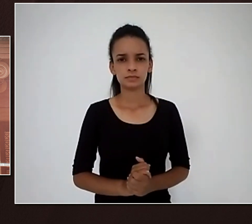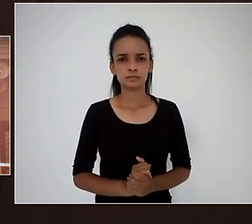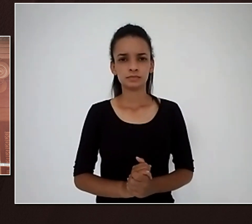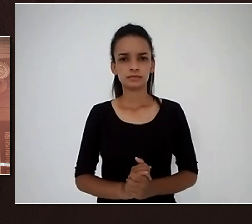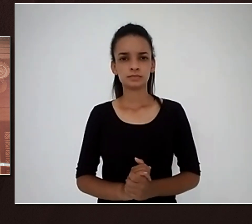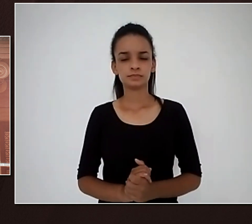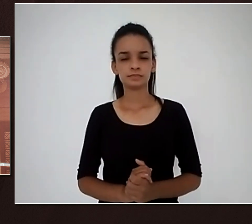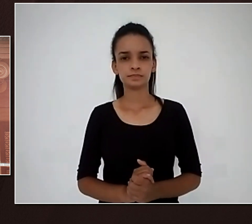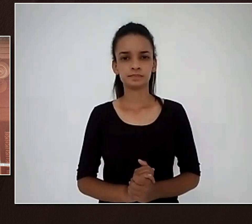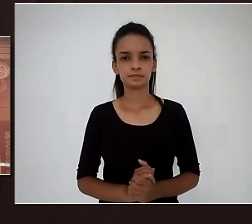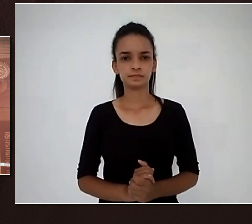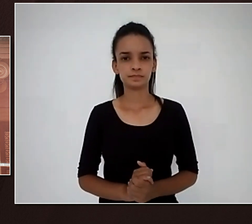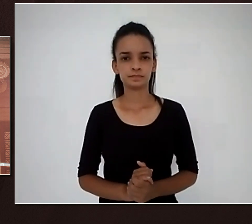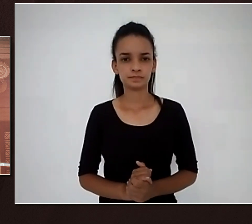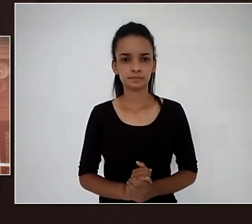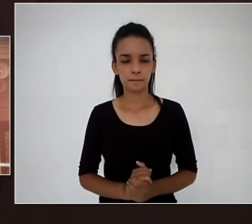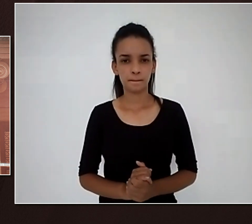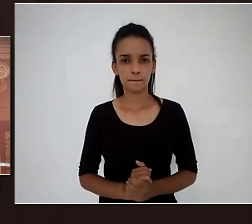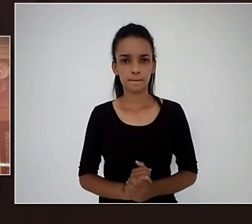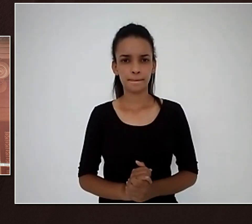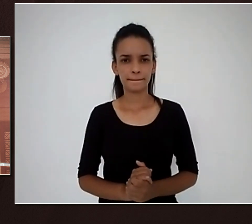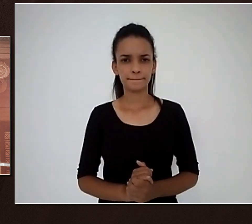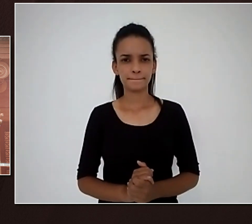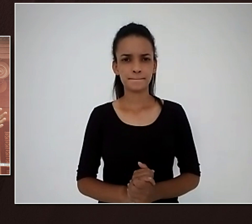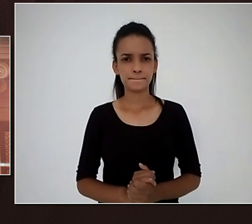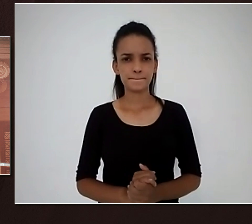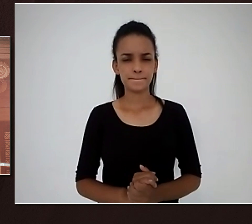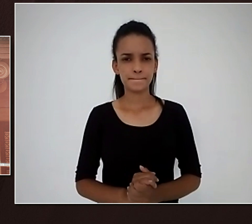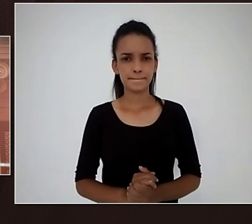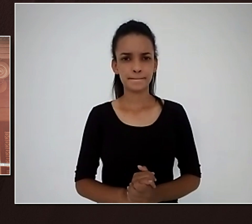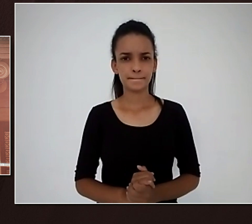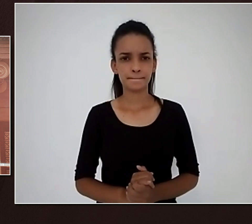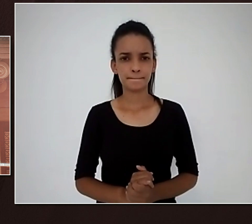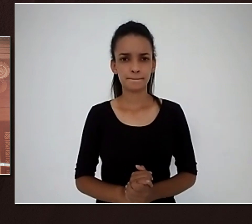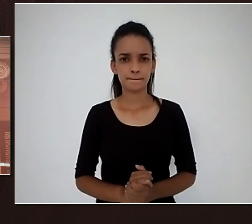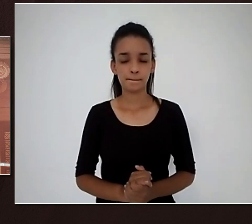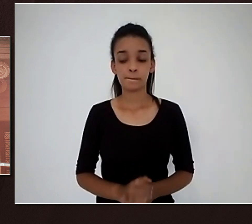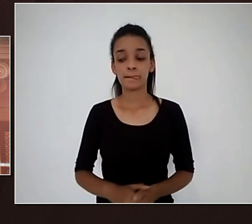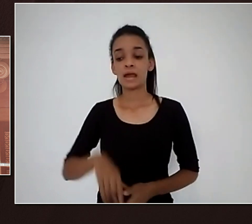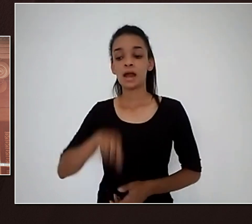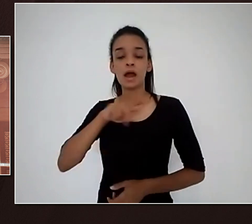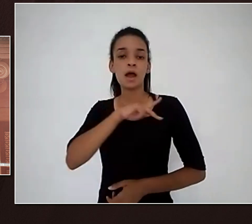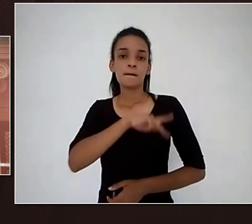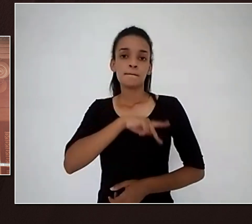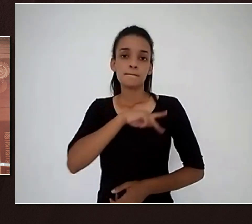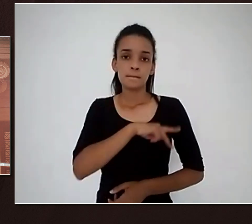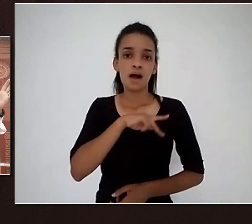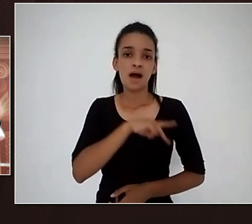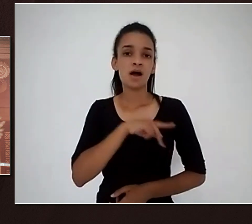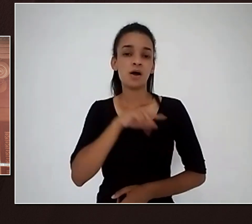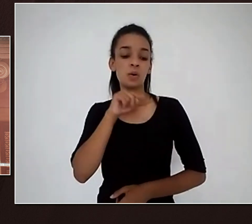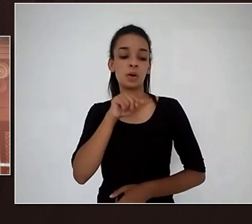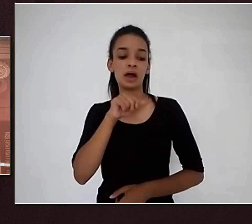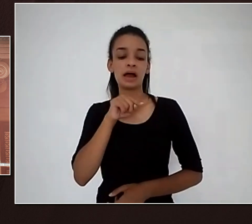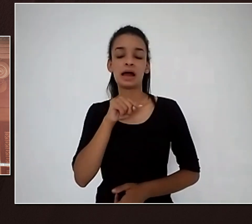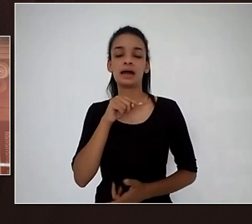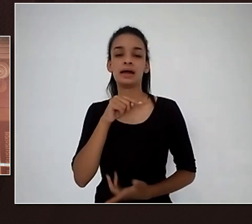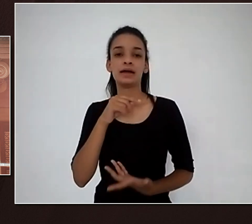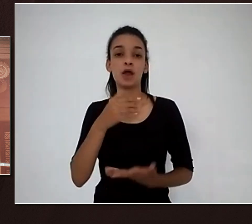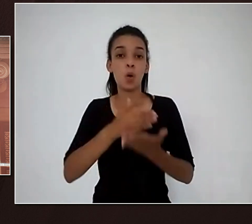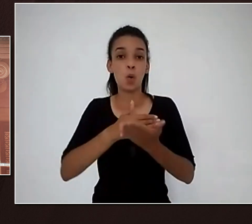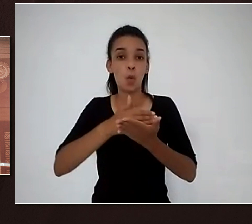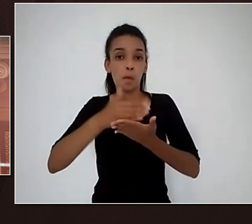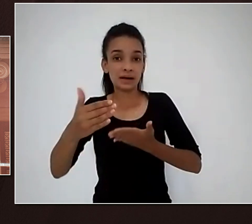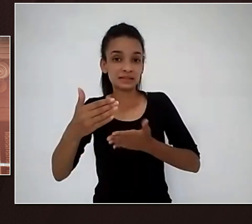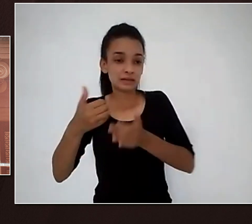da Pisídia e então fez com que eles partissem para Icônio. E em Icônio, eles tiveram que fugir